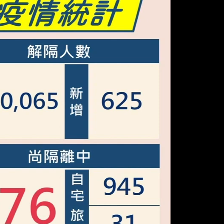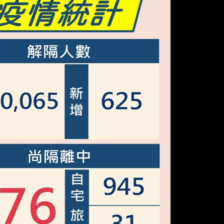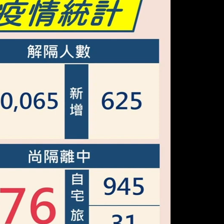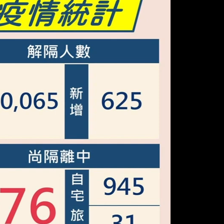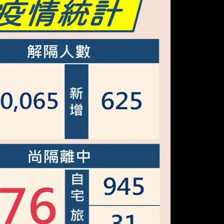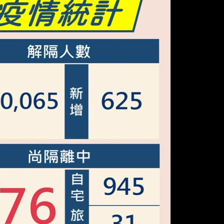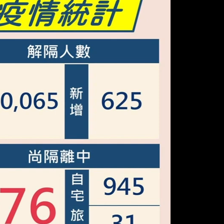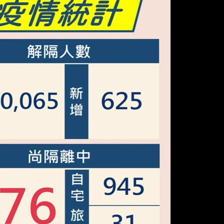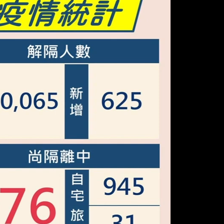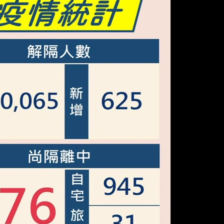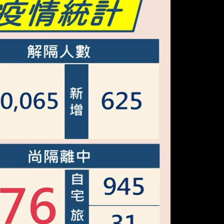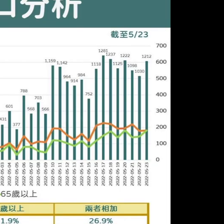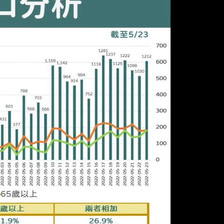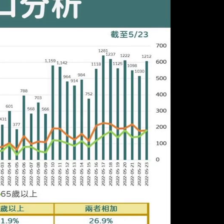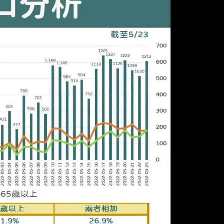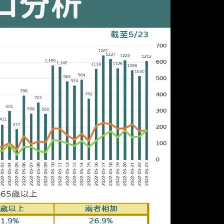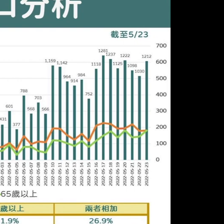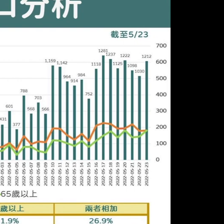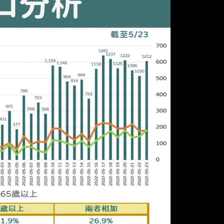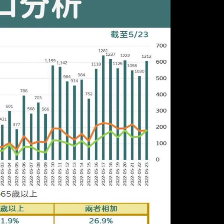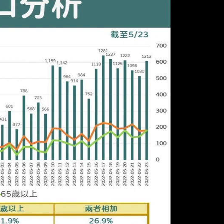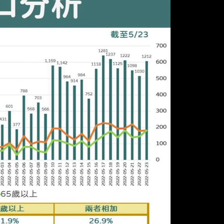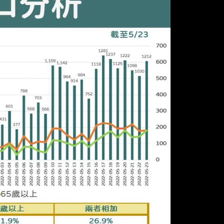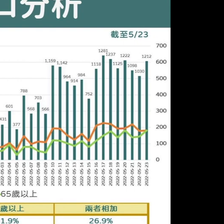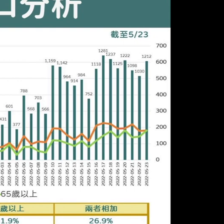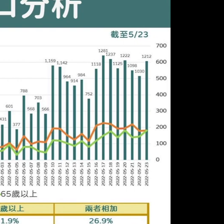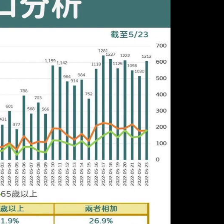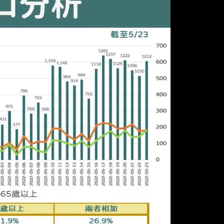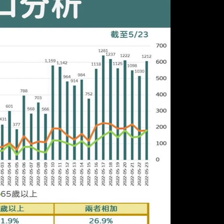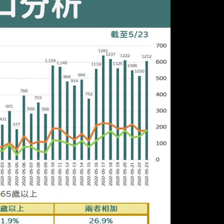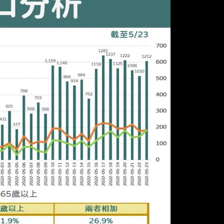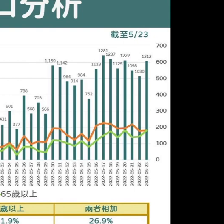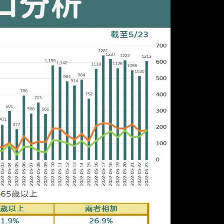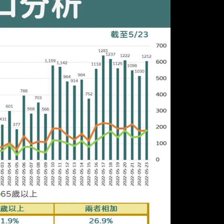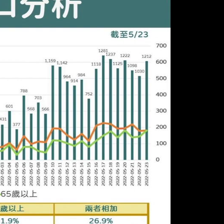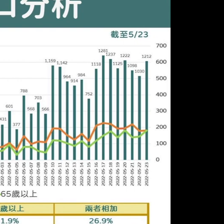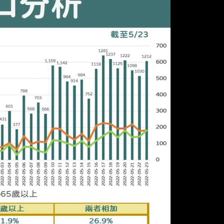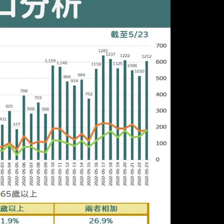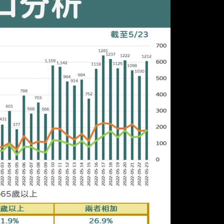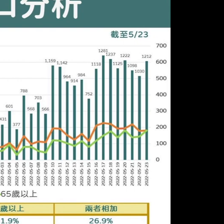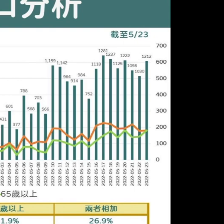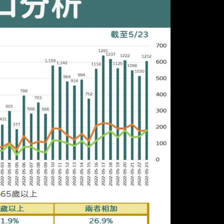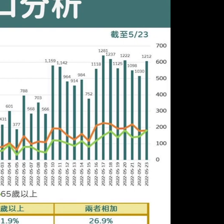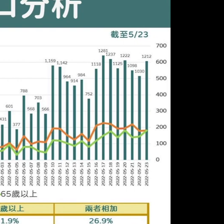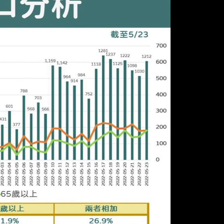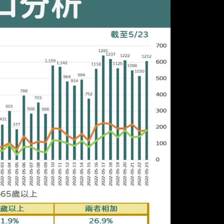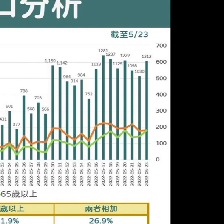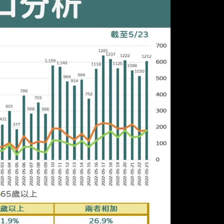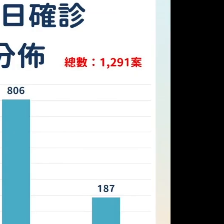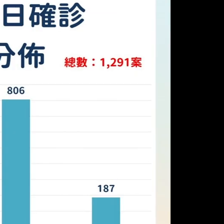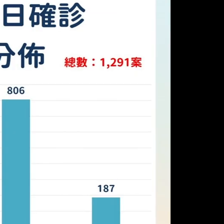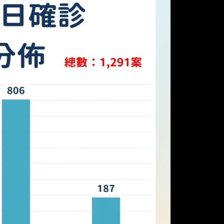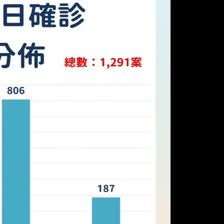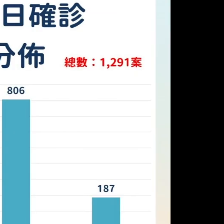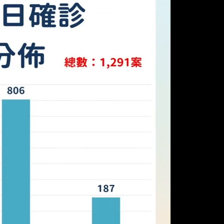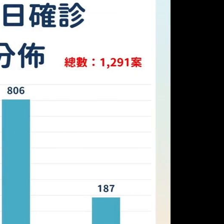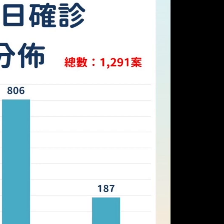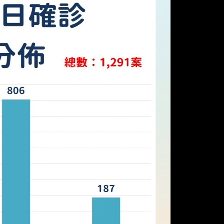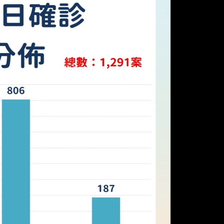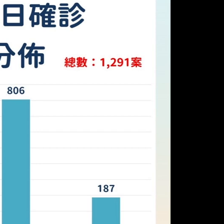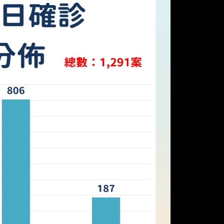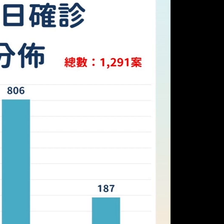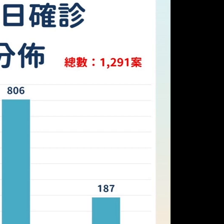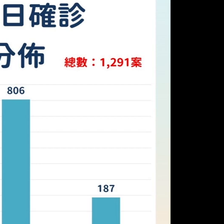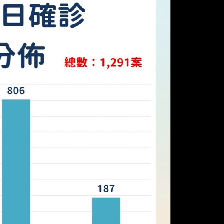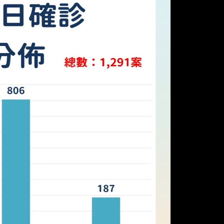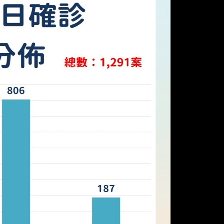讯，并指出，从校园疫情发展及染疫数据中判读，认为学生并没有因为放假而减少